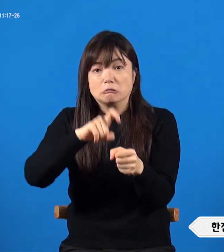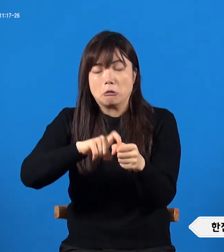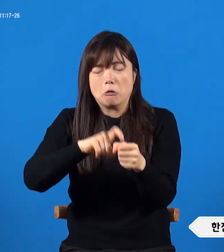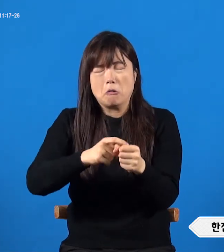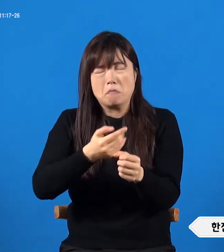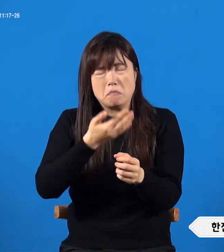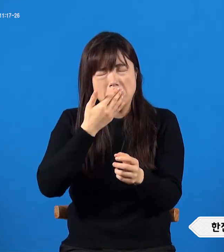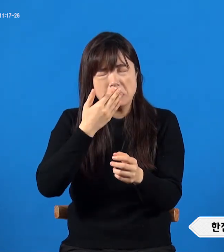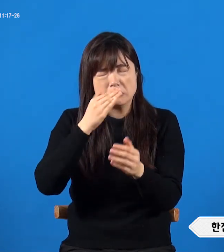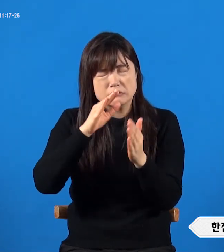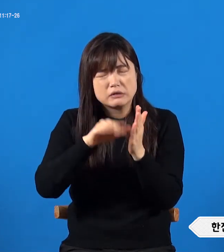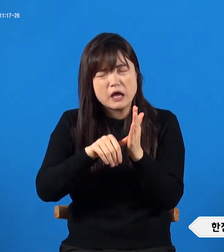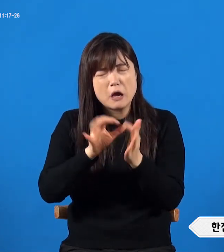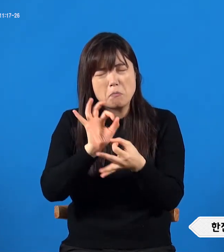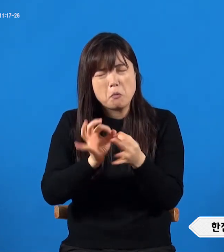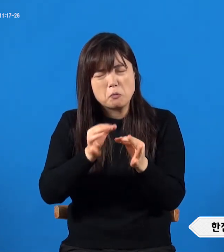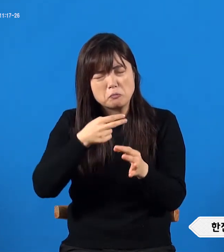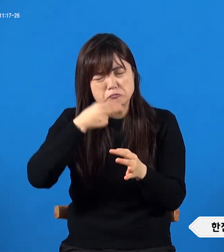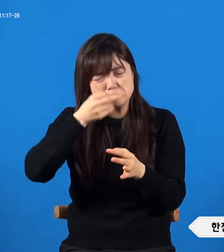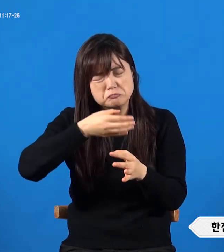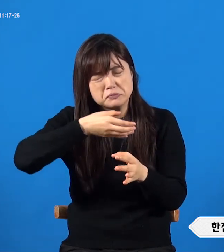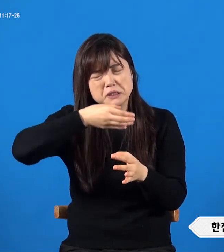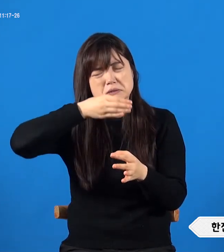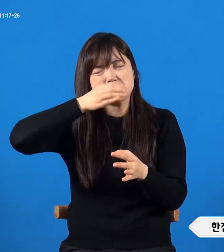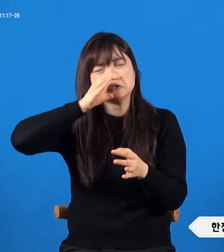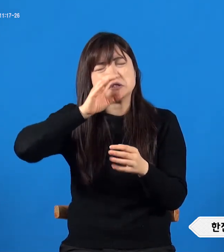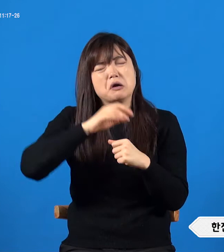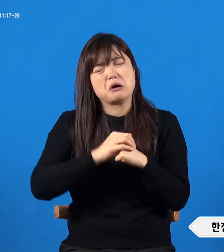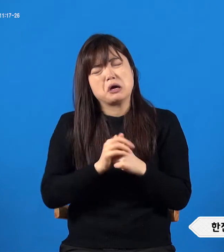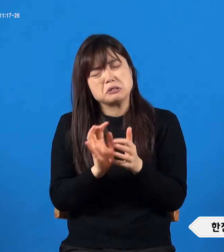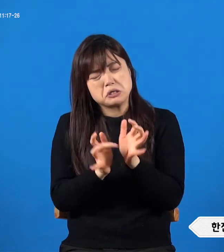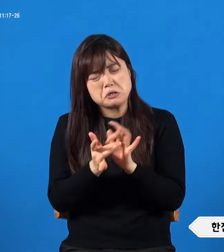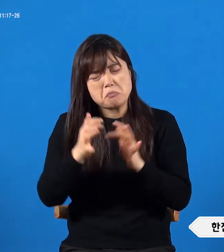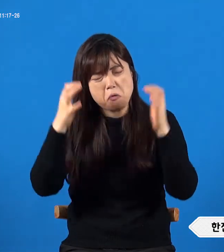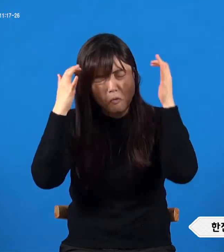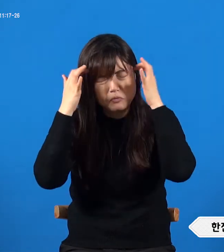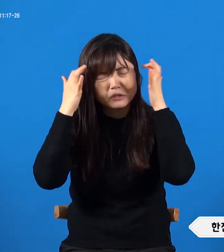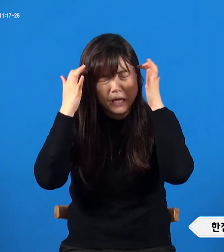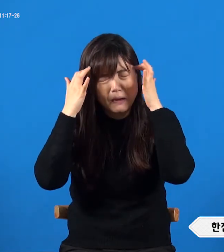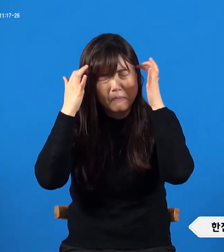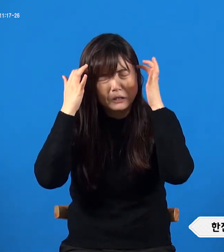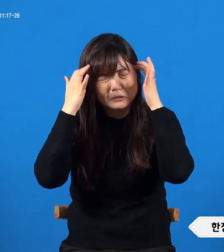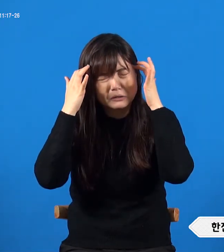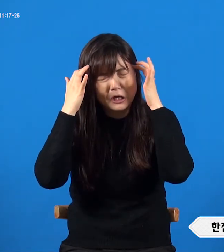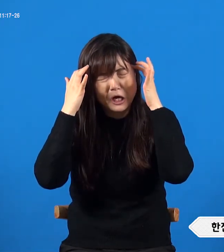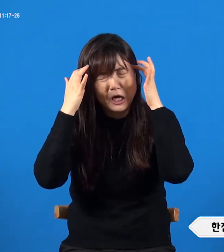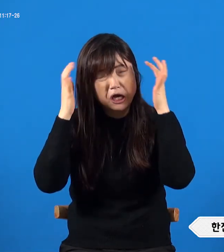떡을 받아 먹으면서 포도주를 먹으면서 예수님이